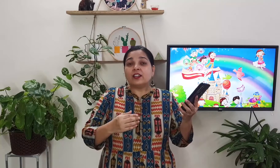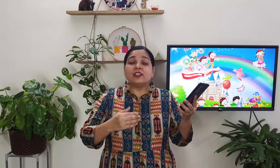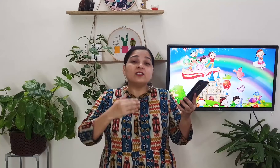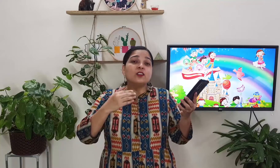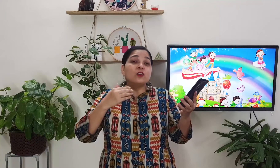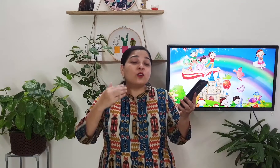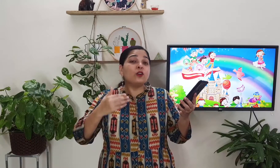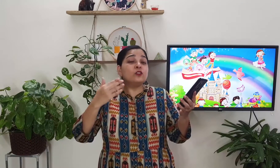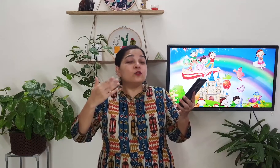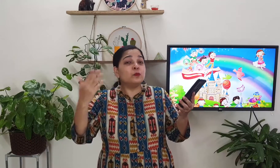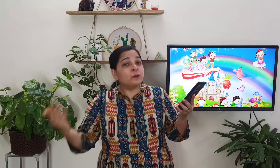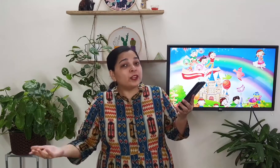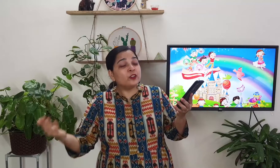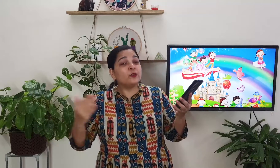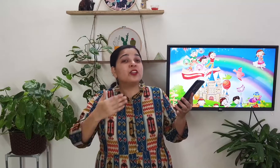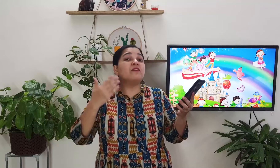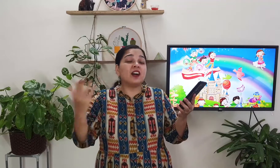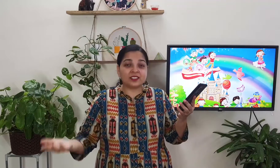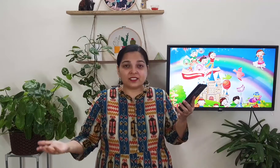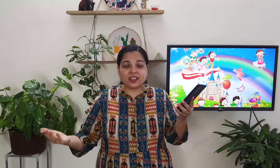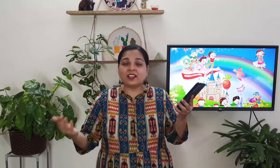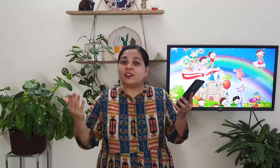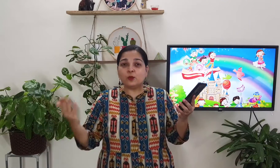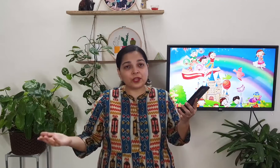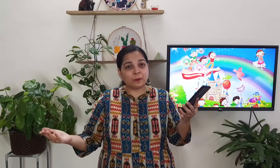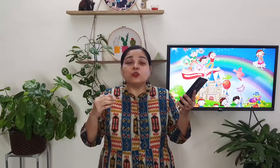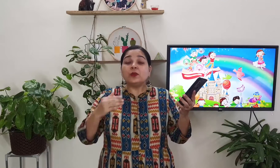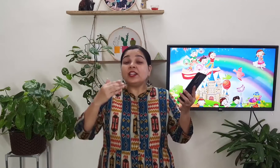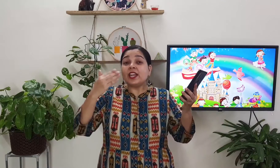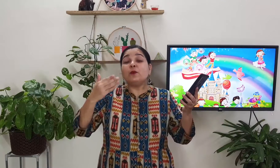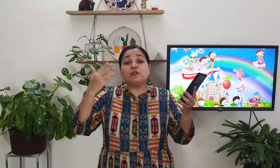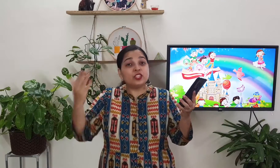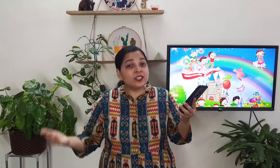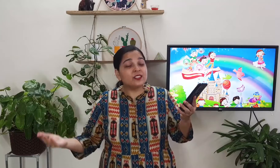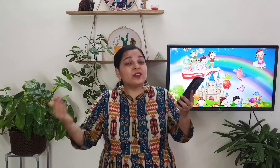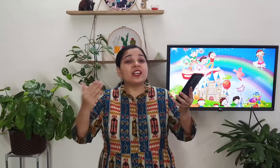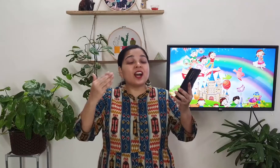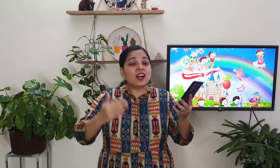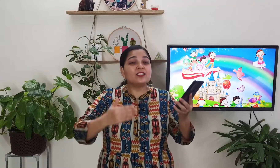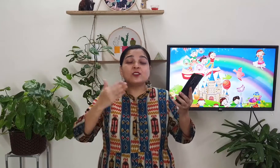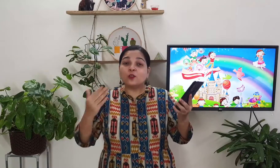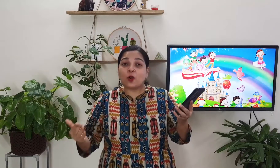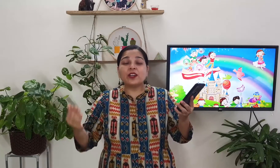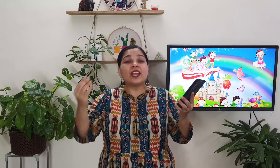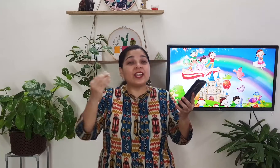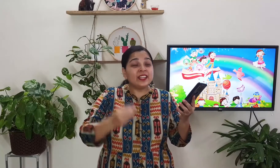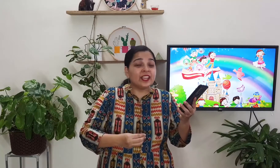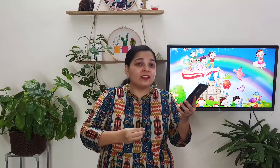என்று நினைக்கிறார்கள். இல்லை, நாம் தேவனை தொந்தரவு செய்யவில்லை. உண்மையில் நமக்கு தருவதில்